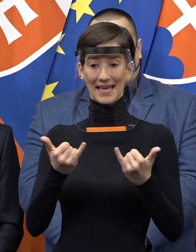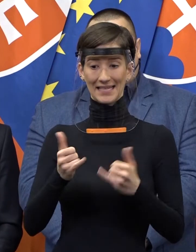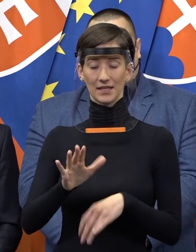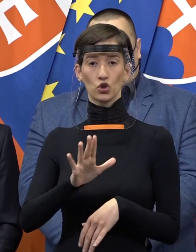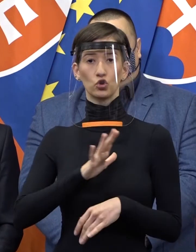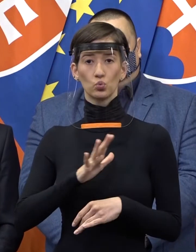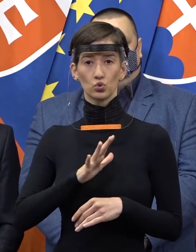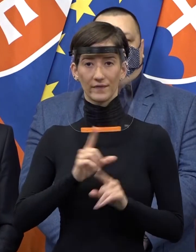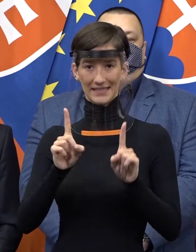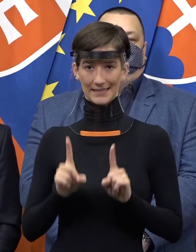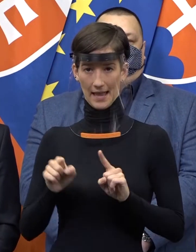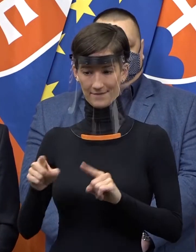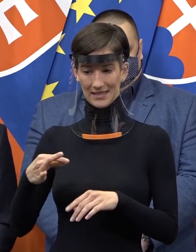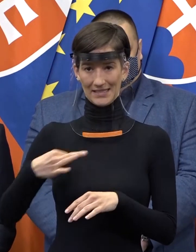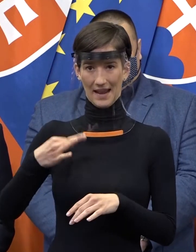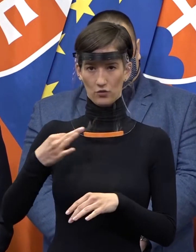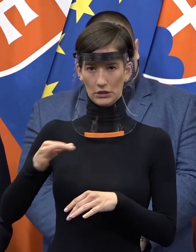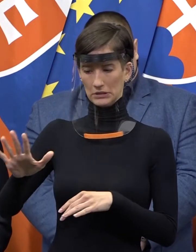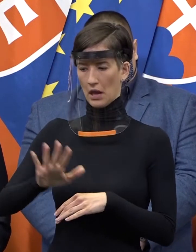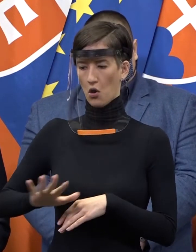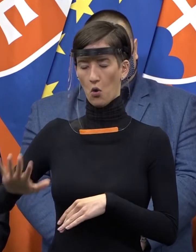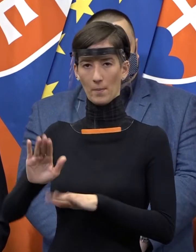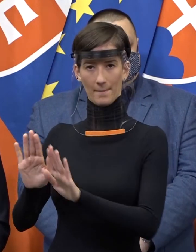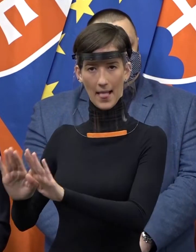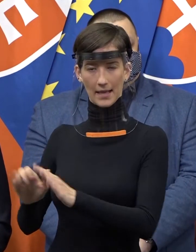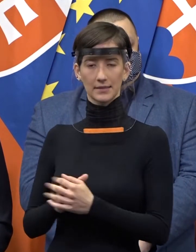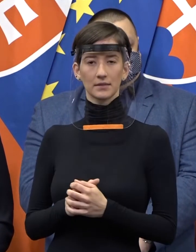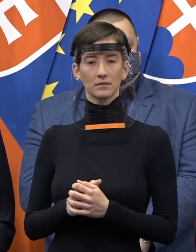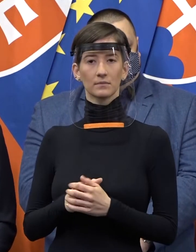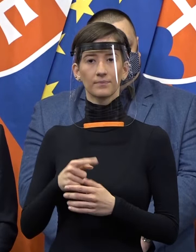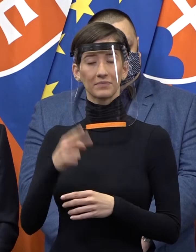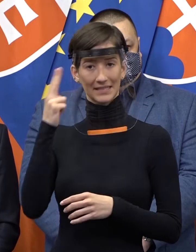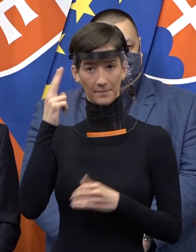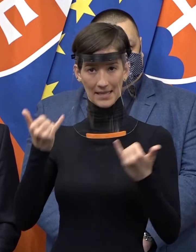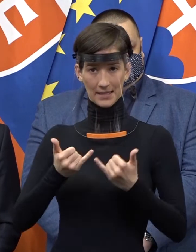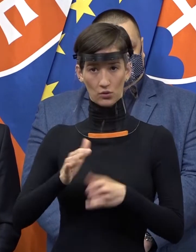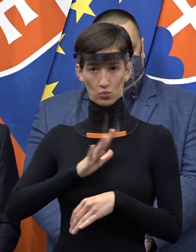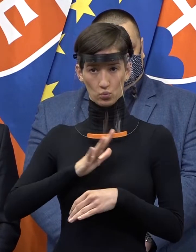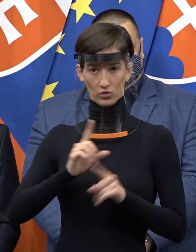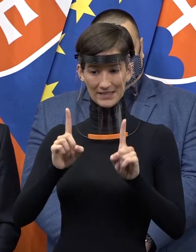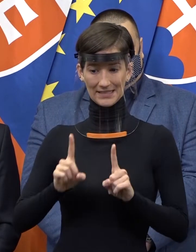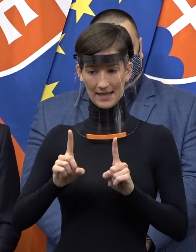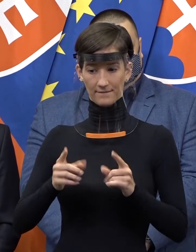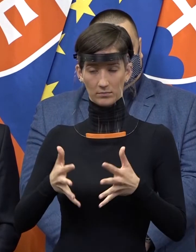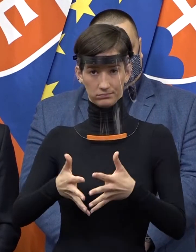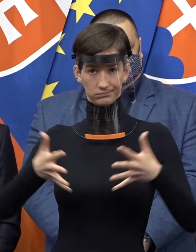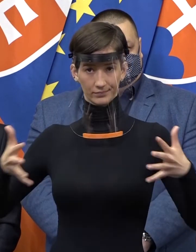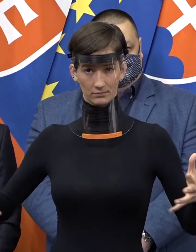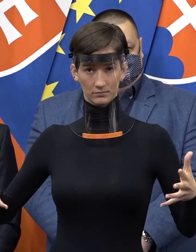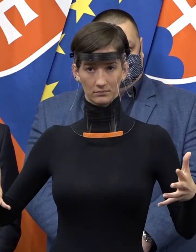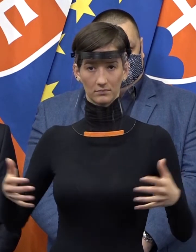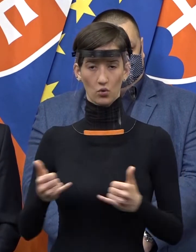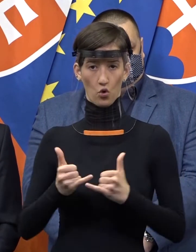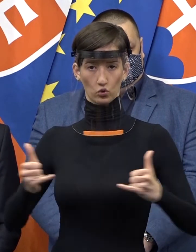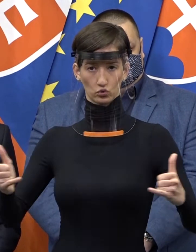sa mal obmedziť teda vychádzanie, tak malo by sa ten núdzový stav rozšíriť. Tak plánujete? Áno, toto bude obmedzenie, alebo